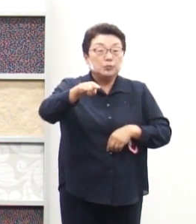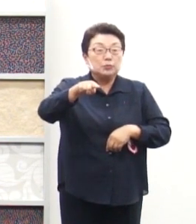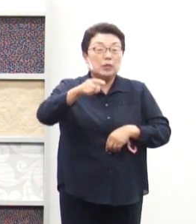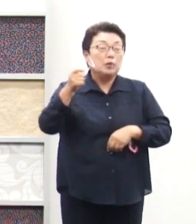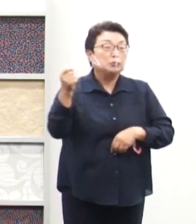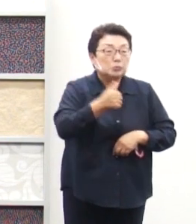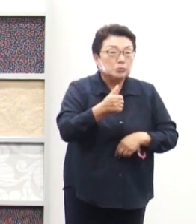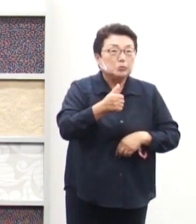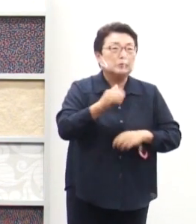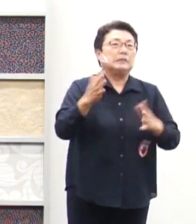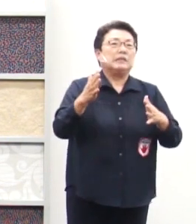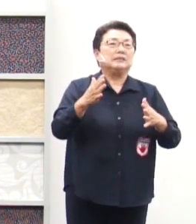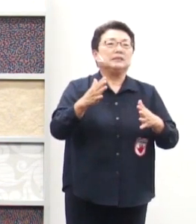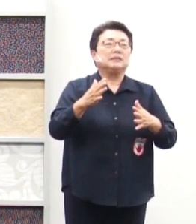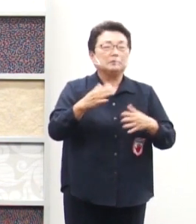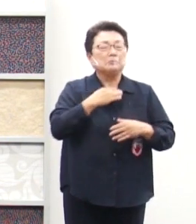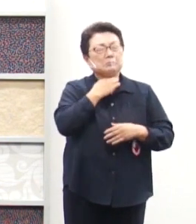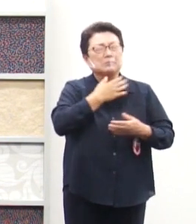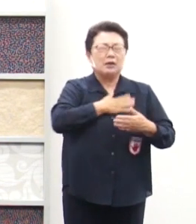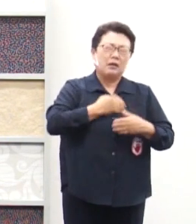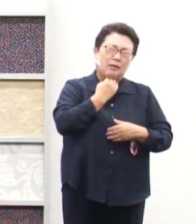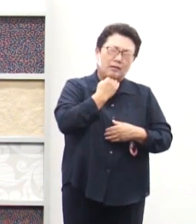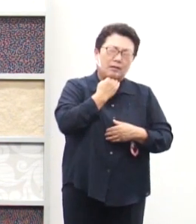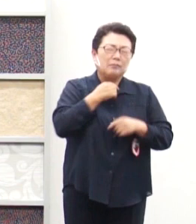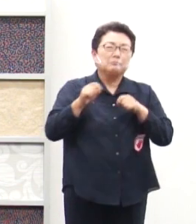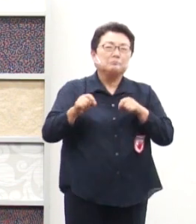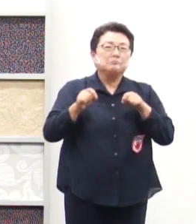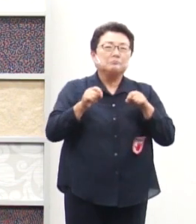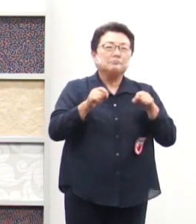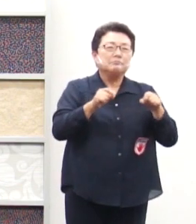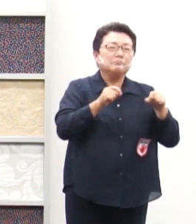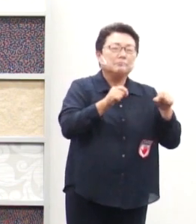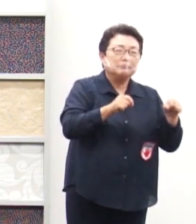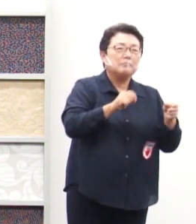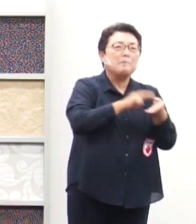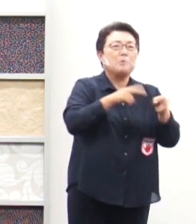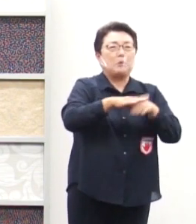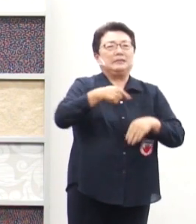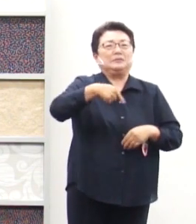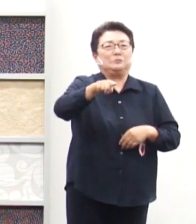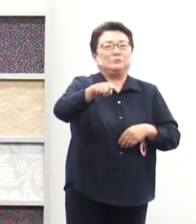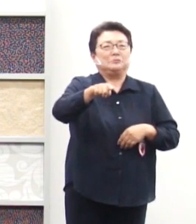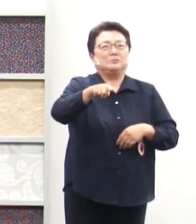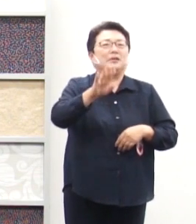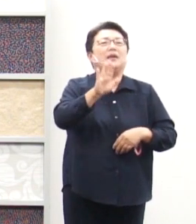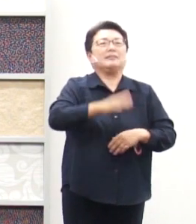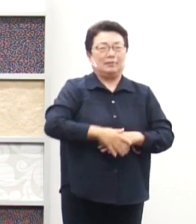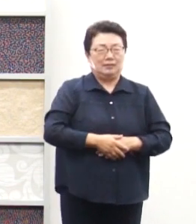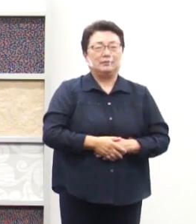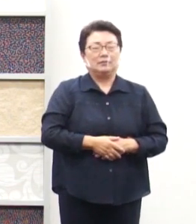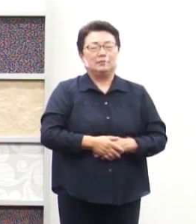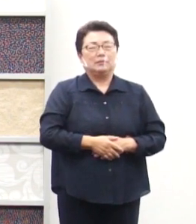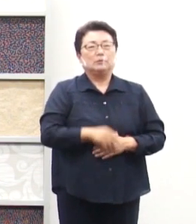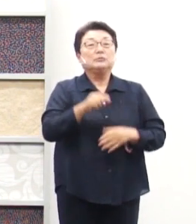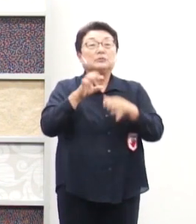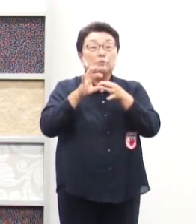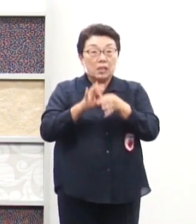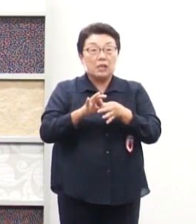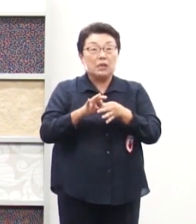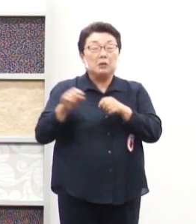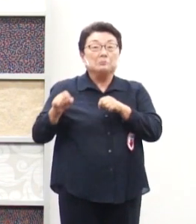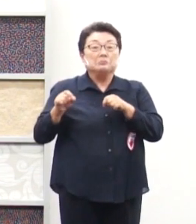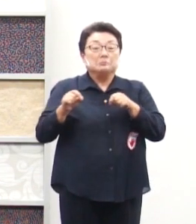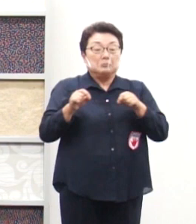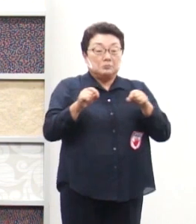要した。先ほどの例もその中に入るんですが、そういう例がありました。でそのためにや